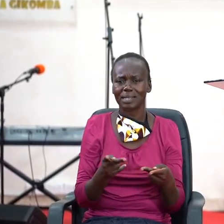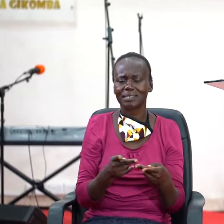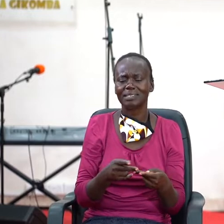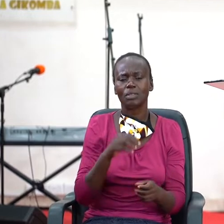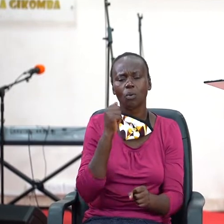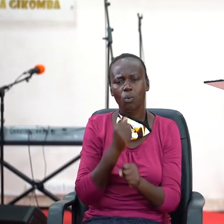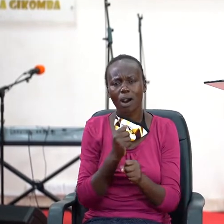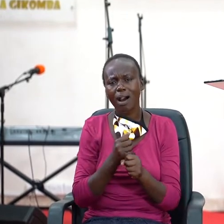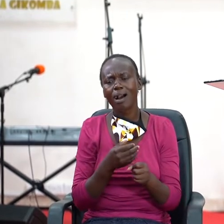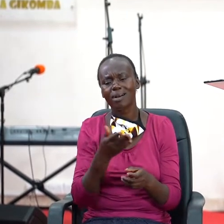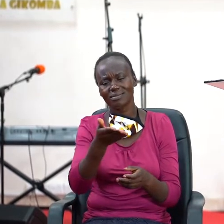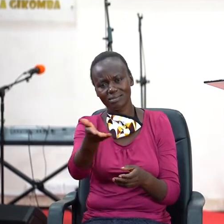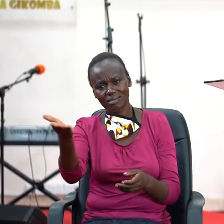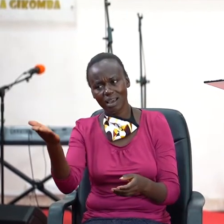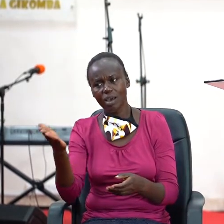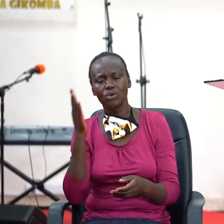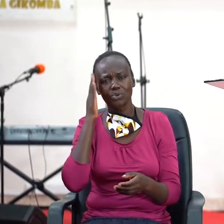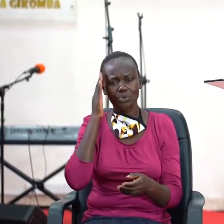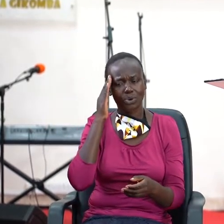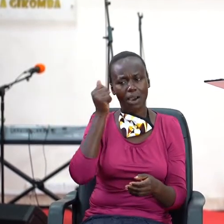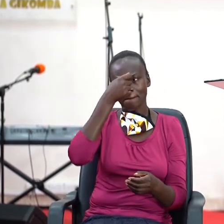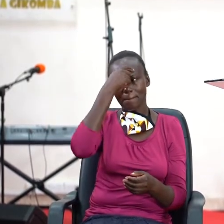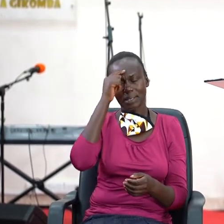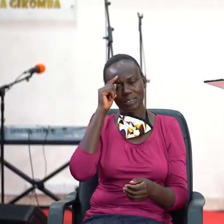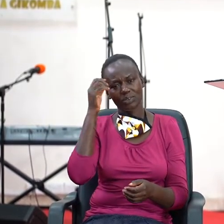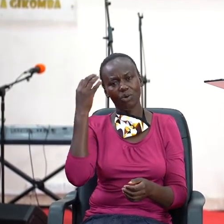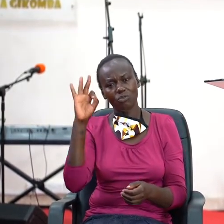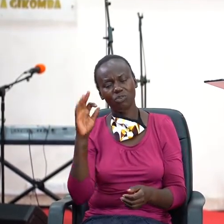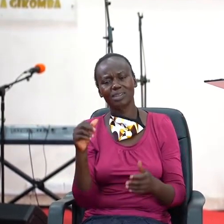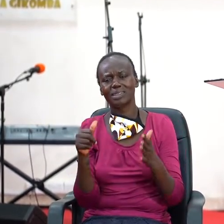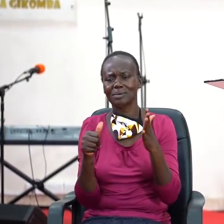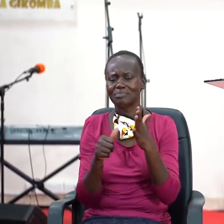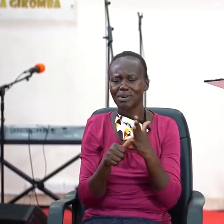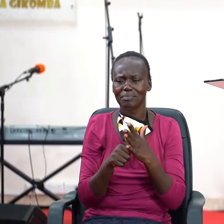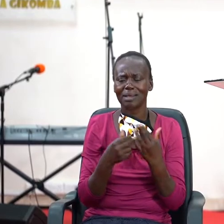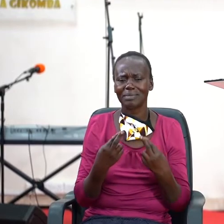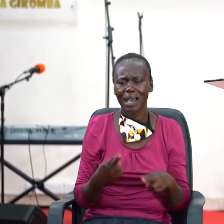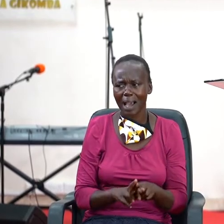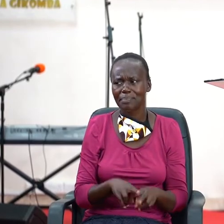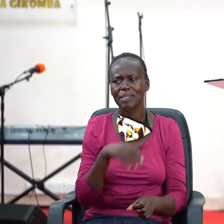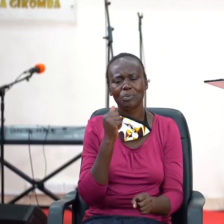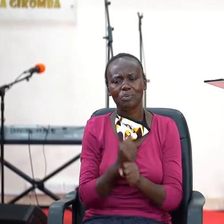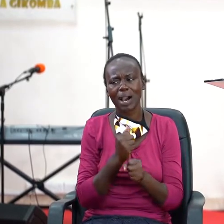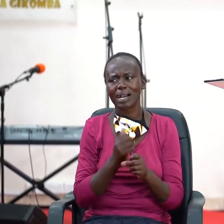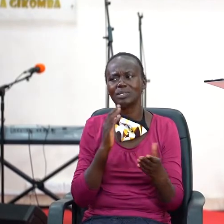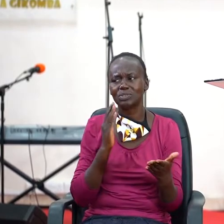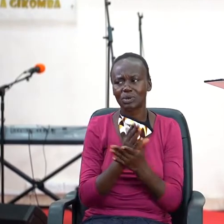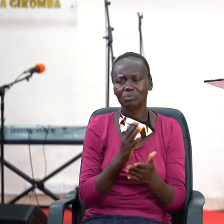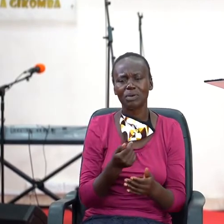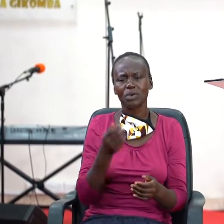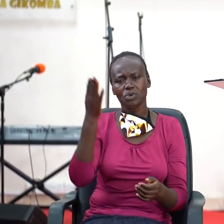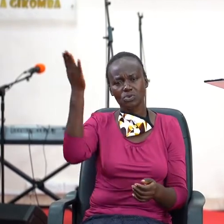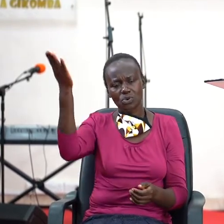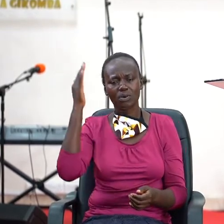ameajiriwa, unajua hata kwa sababu hiyo hali imetendeka na kufutwa kazi, wewe